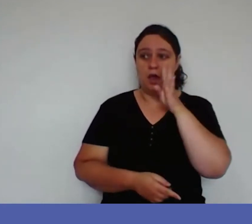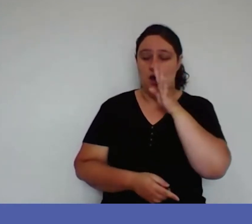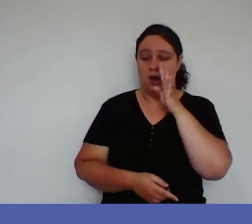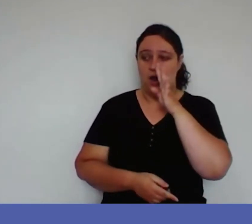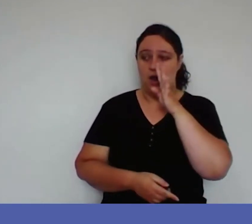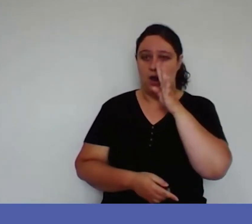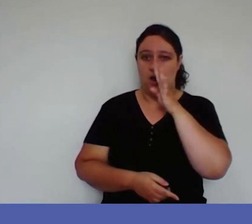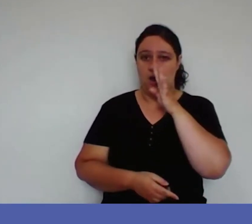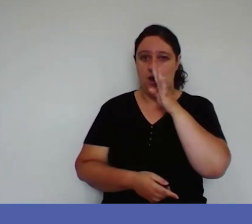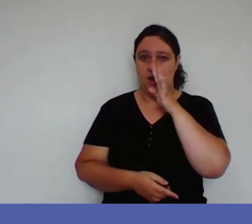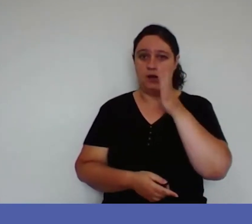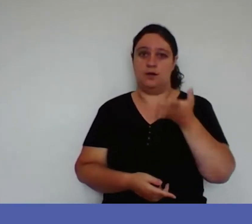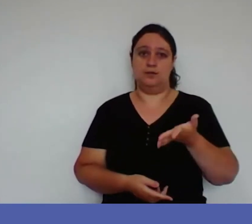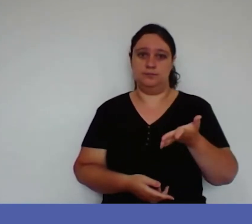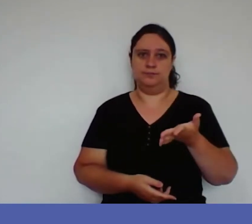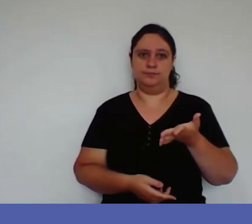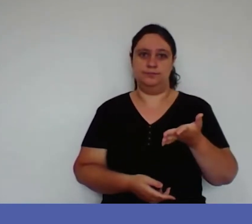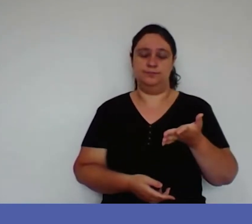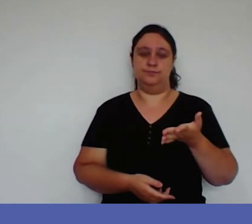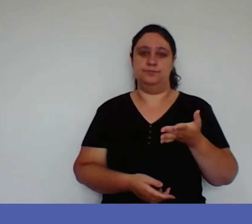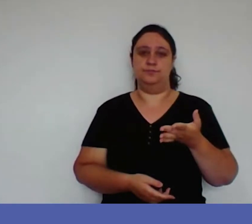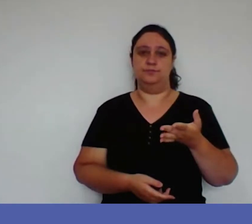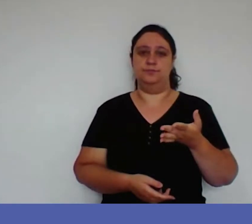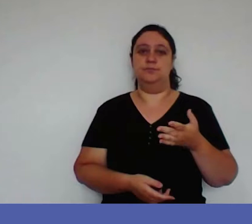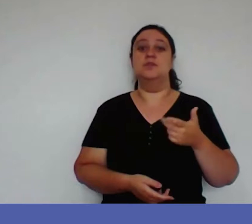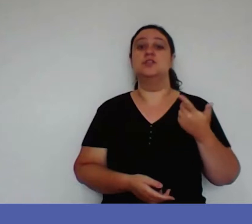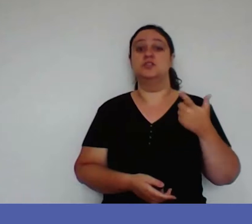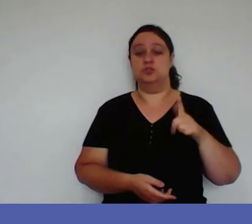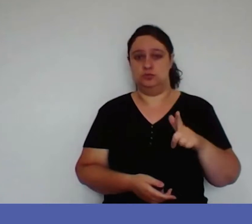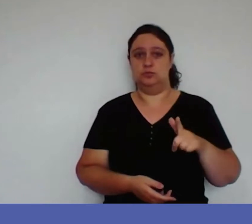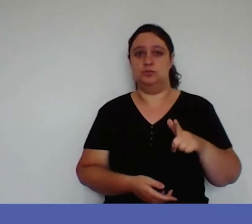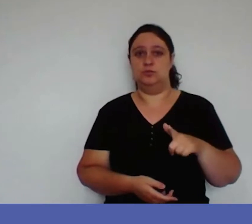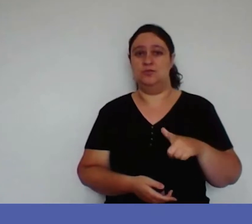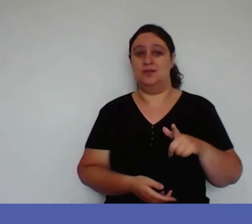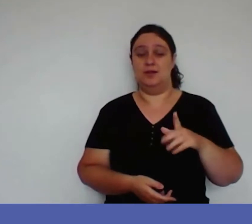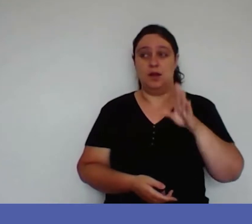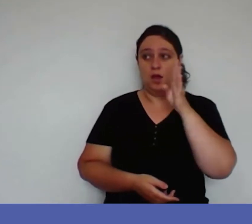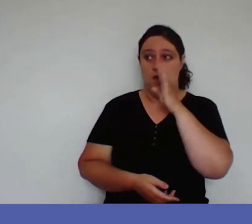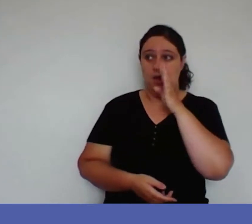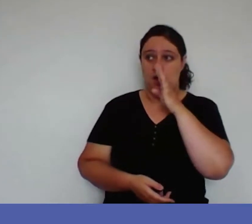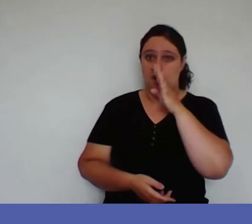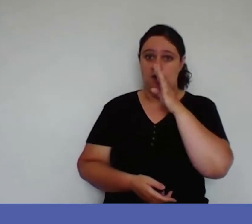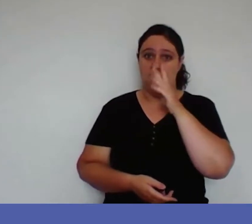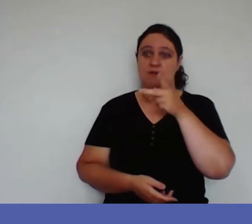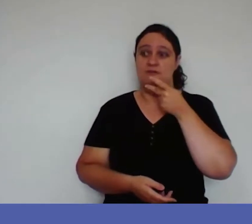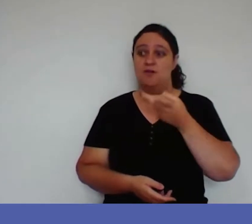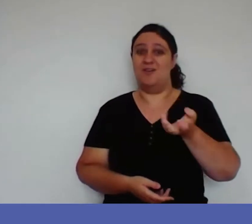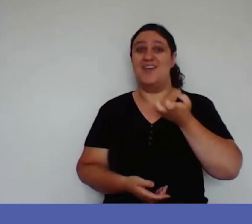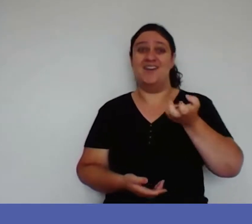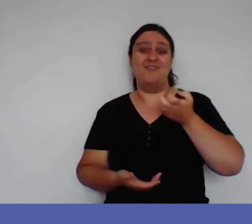agora recentemente. Ele ficou tão impressionado e ele abraçou os livros, falou: esses livros eu quero.